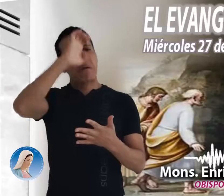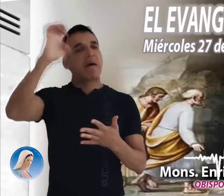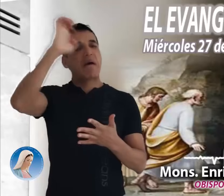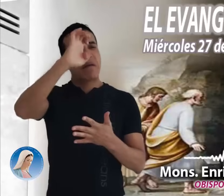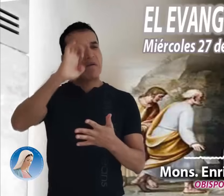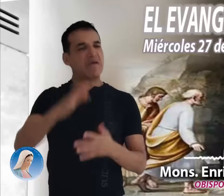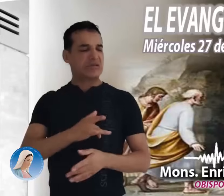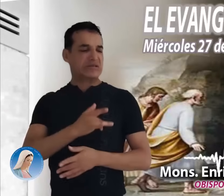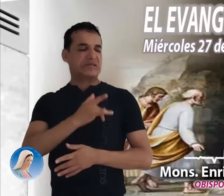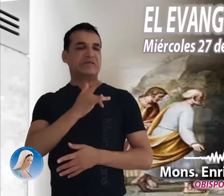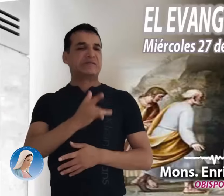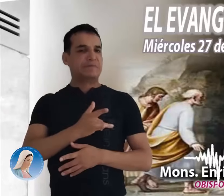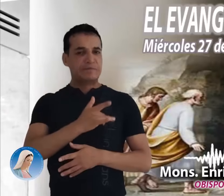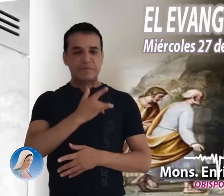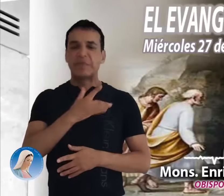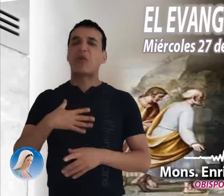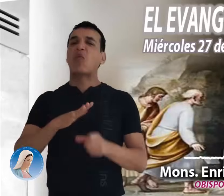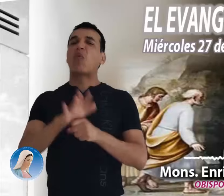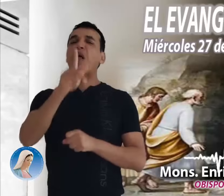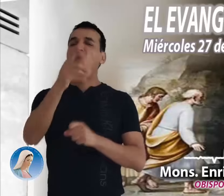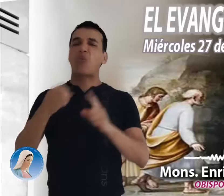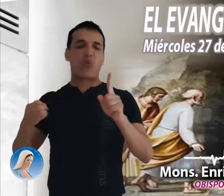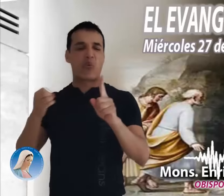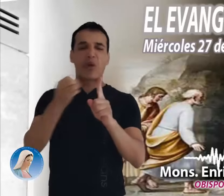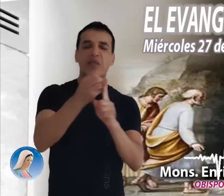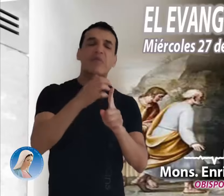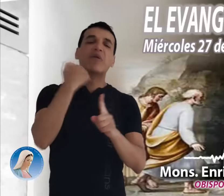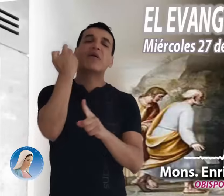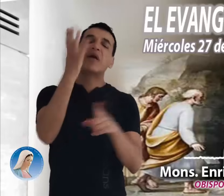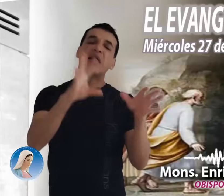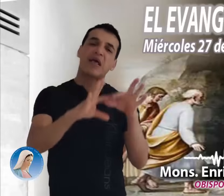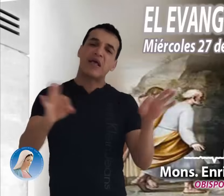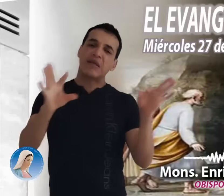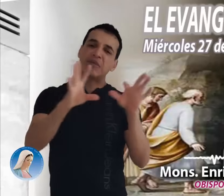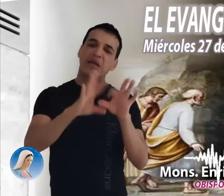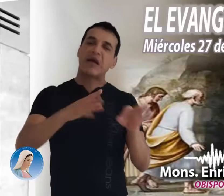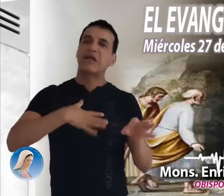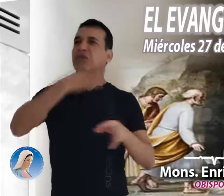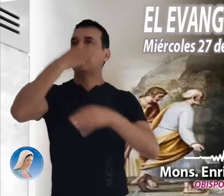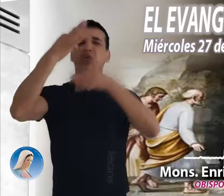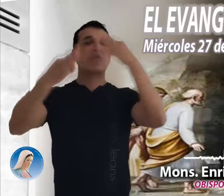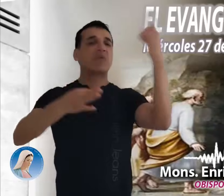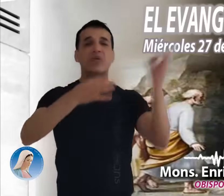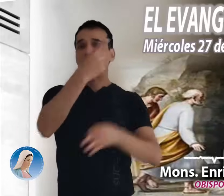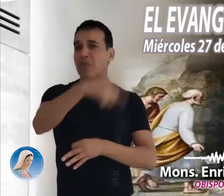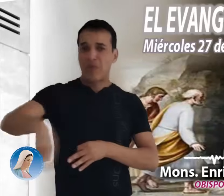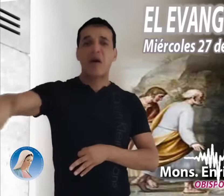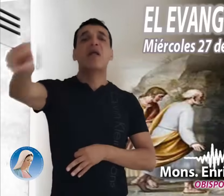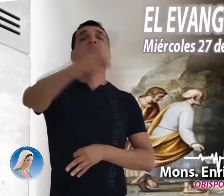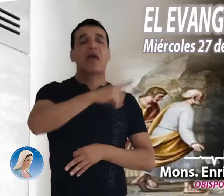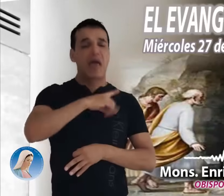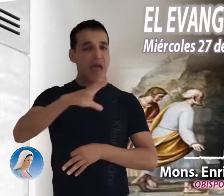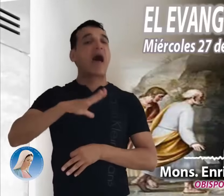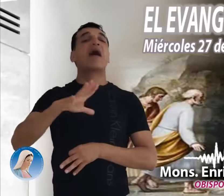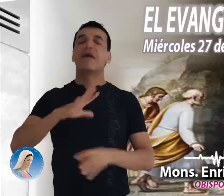teologías, buscando claramente un objetivo en sus escritos y su predicación, para que tengan vida y la tengan